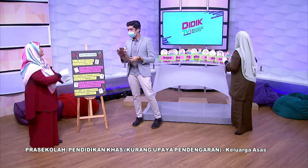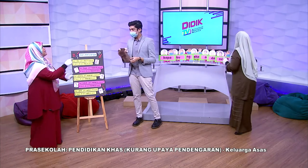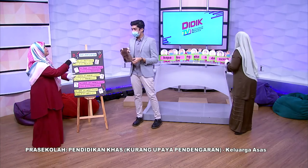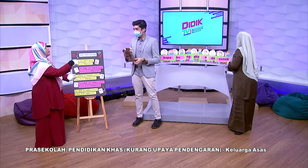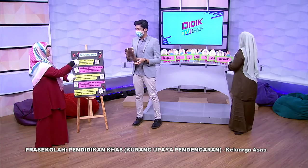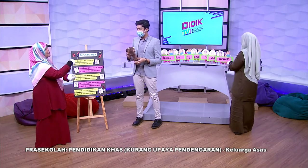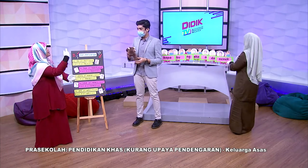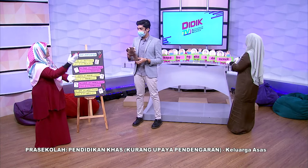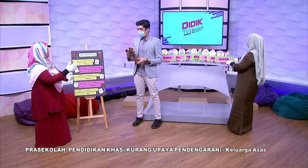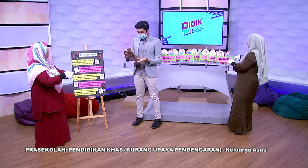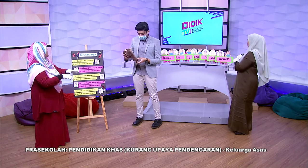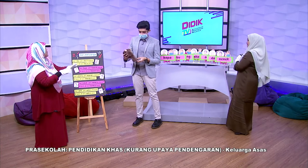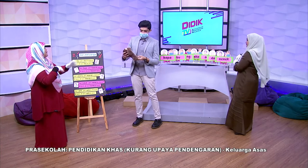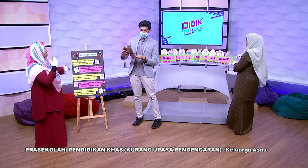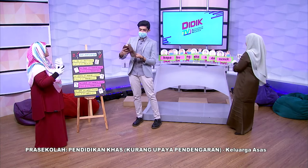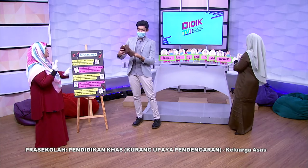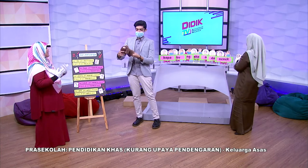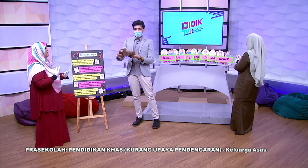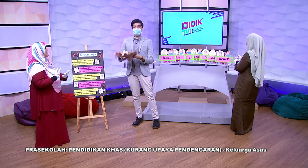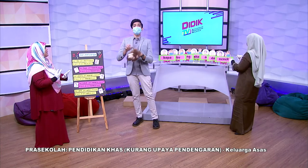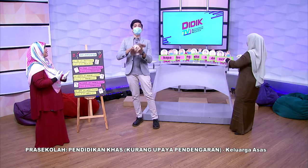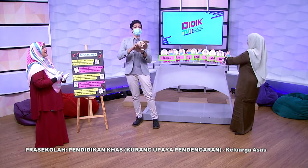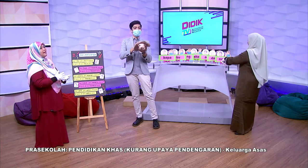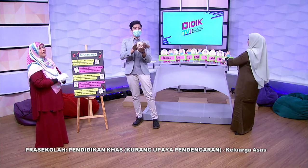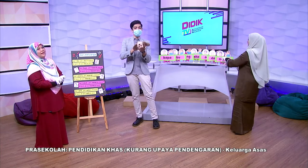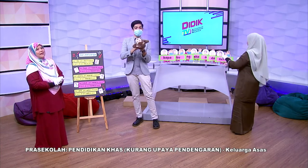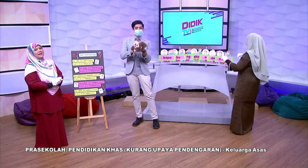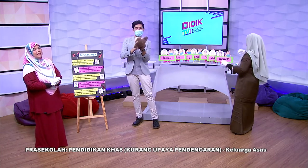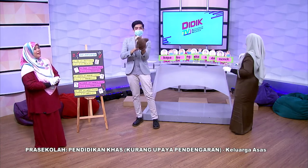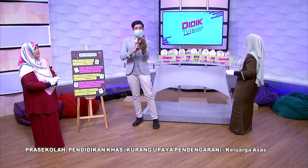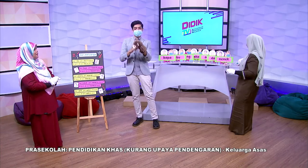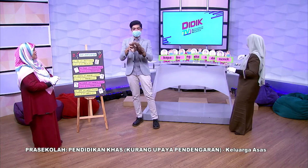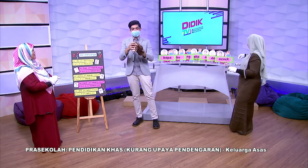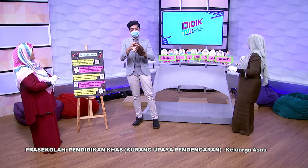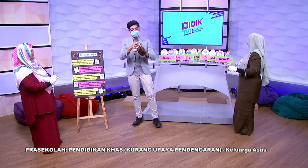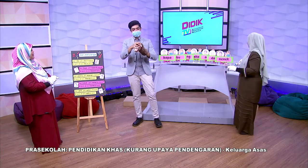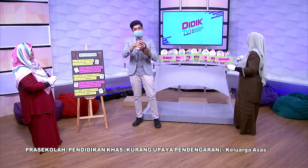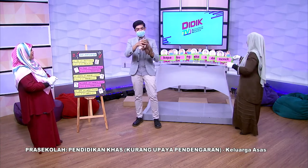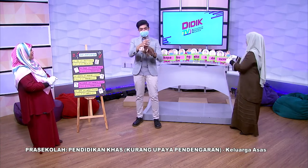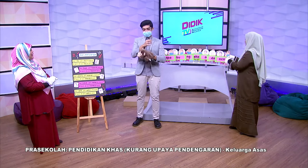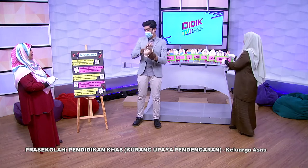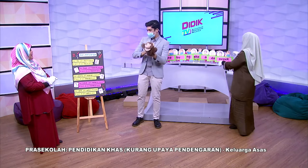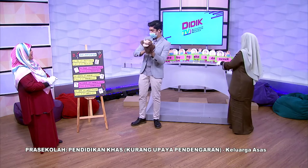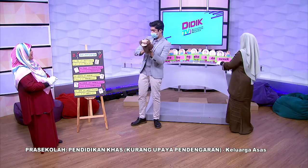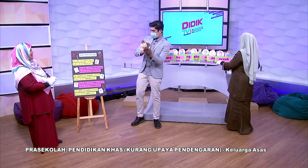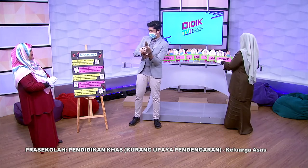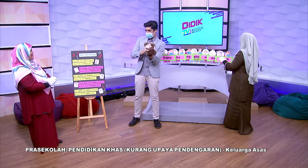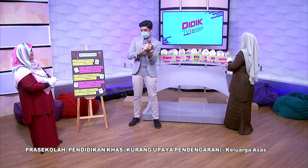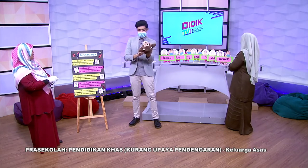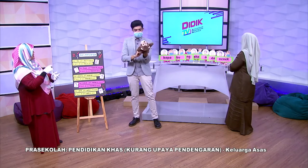pakai bahasa Indonesia oce oce oce bwee di